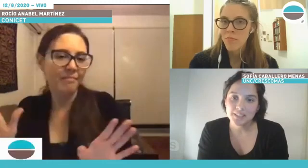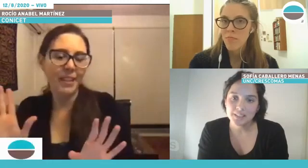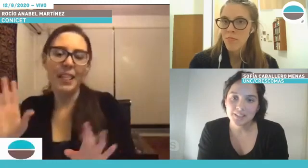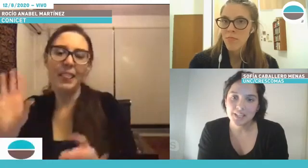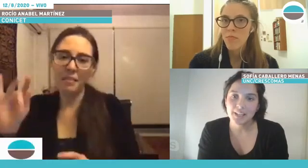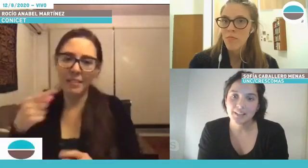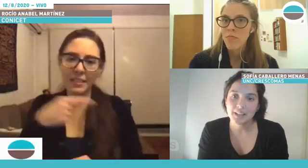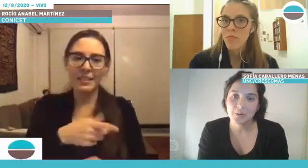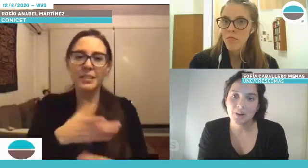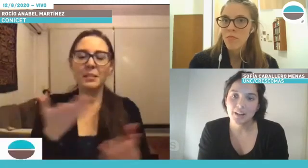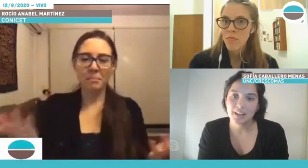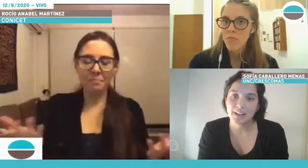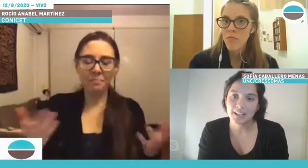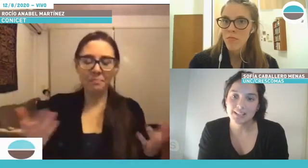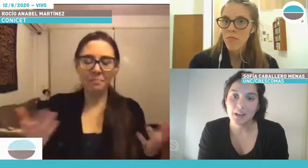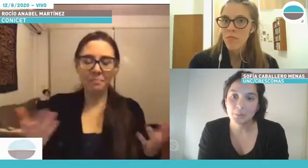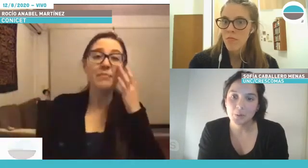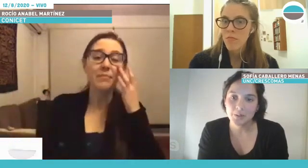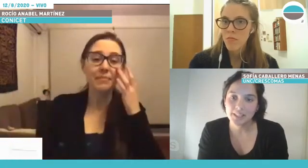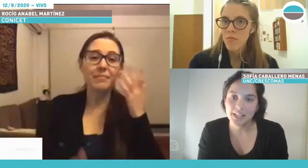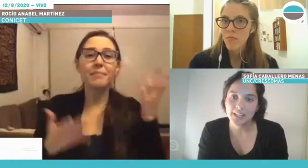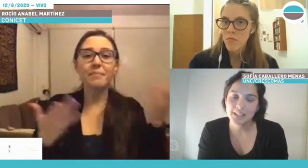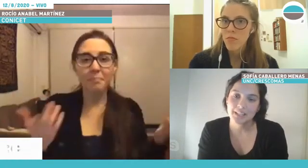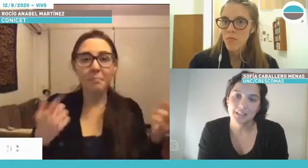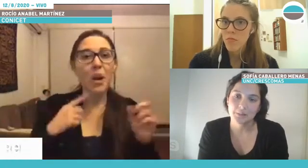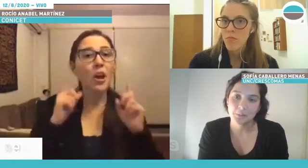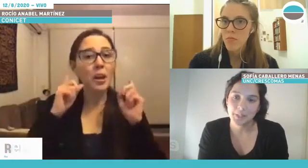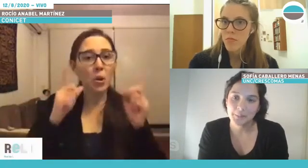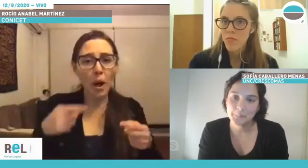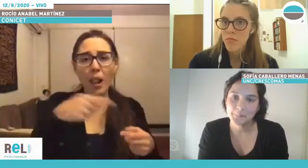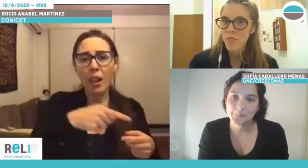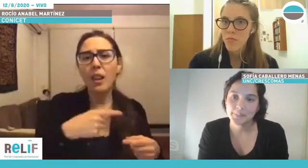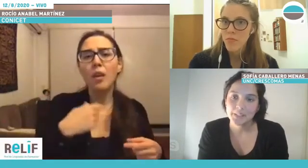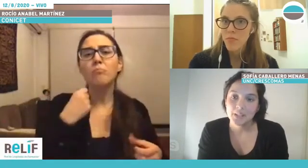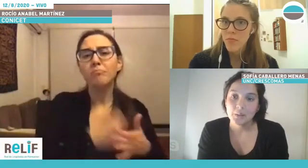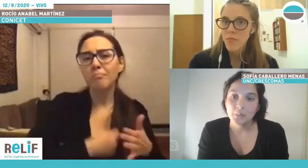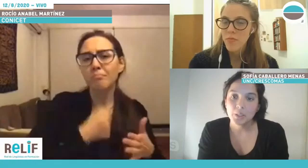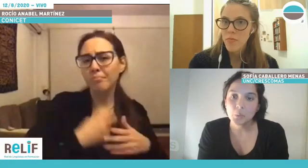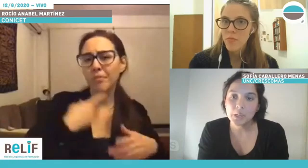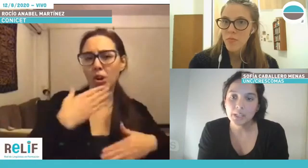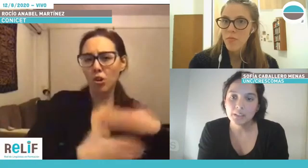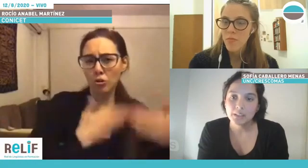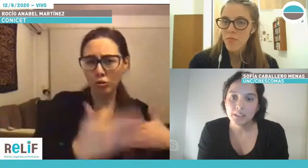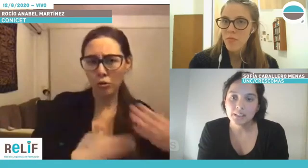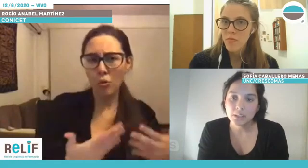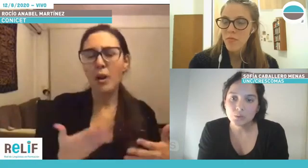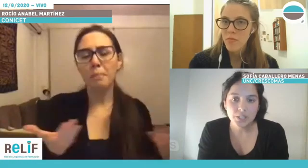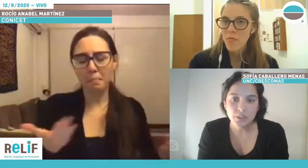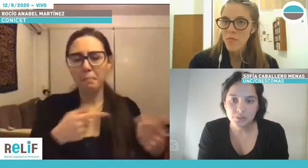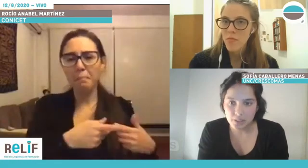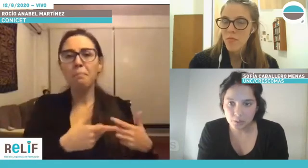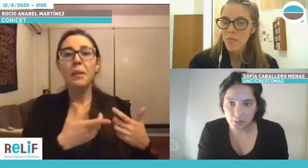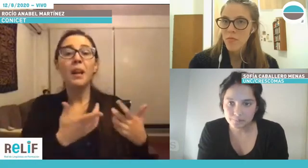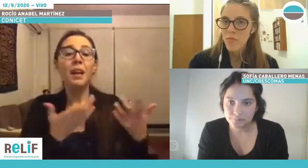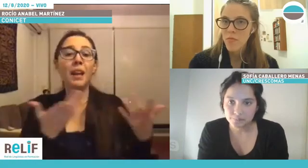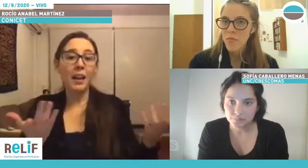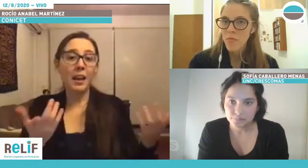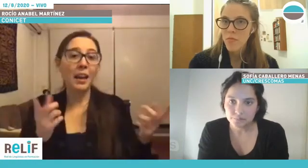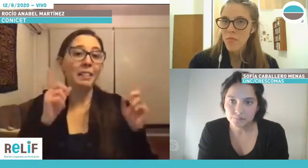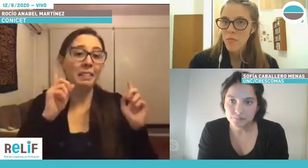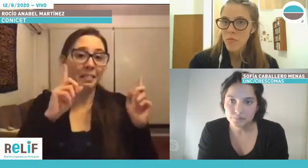muy difícil llegar, digamos, a que se apruebe esta ley y bueno, pero igual esta lucha